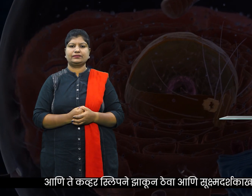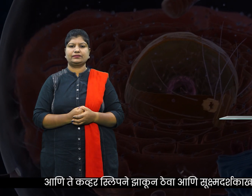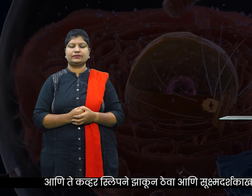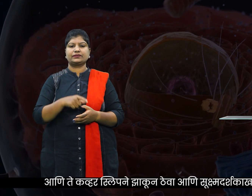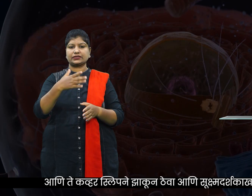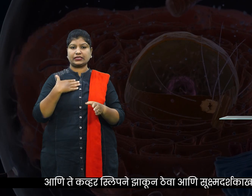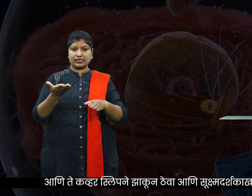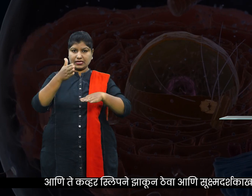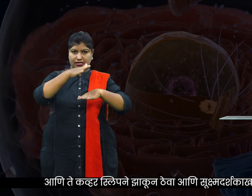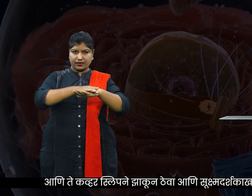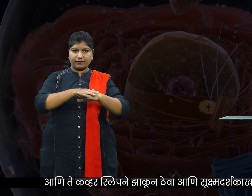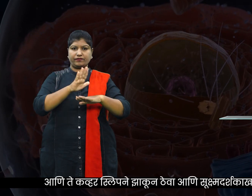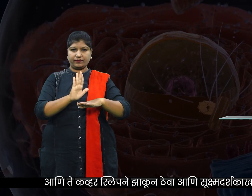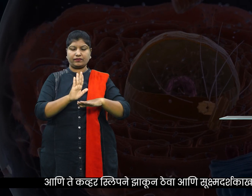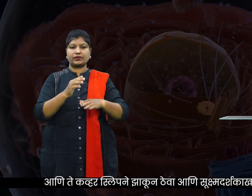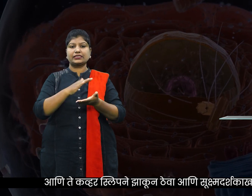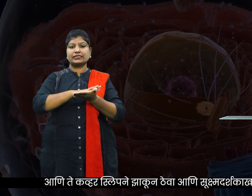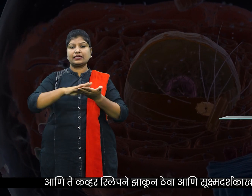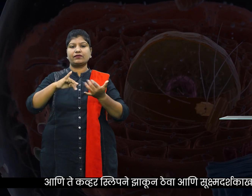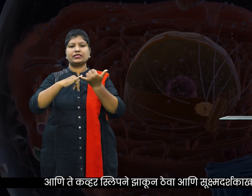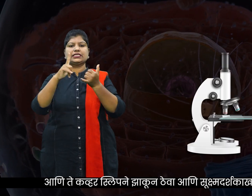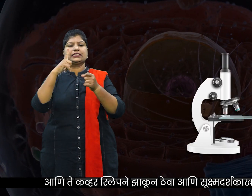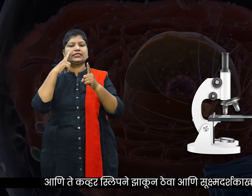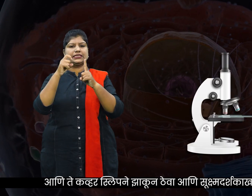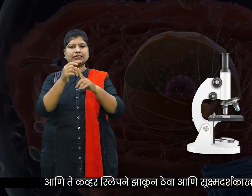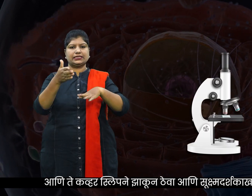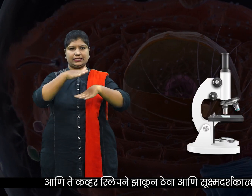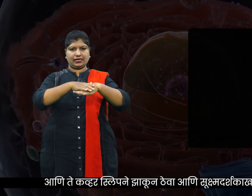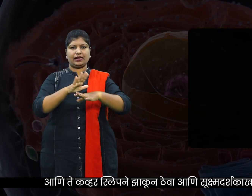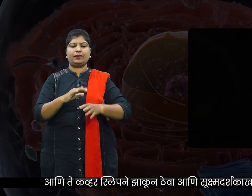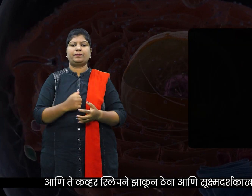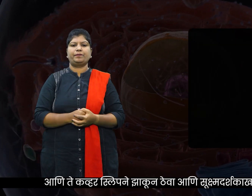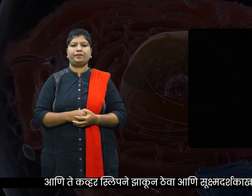आणि ते कव्हर स्लिपने झाकून ठेवा आणि सूक्ष्मदर्शकाखाली निरीक्षण करा.